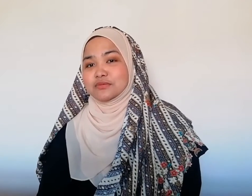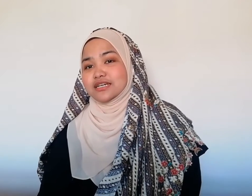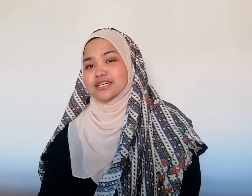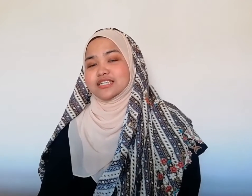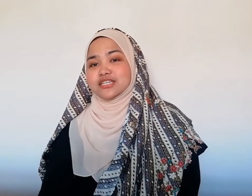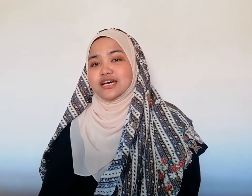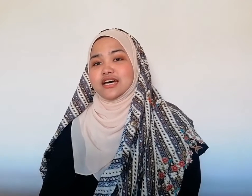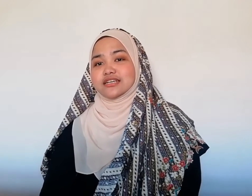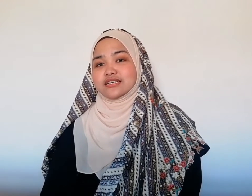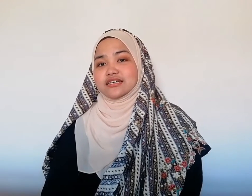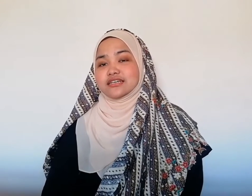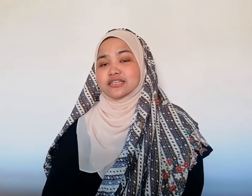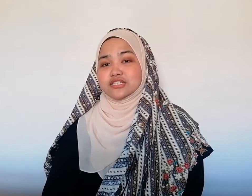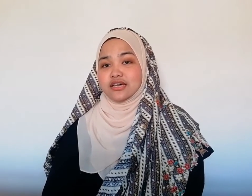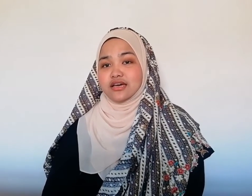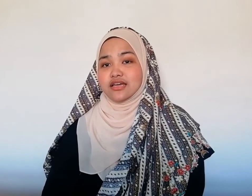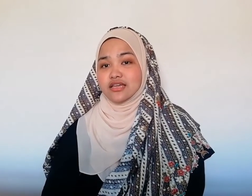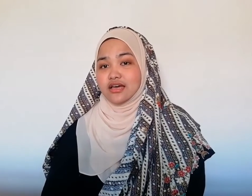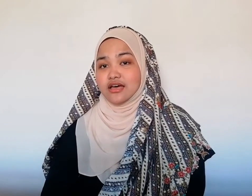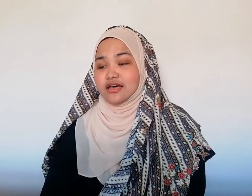demi mengejar